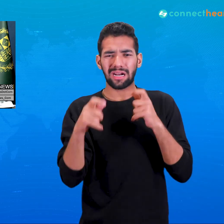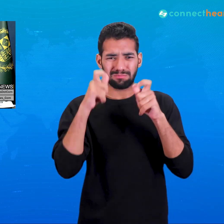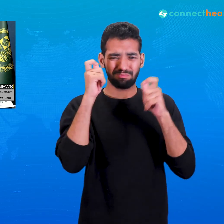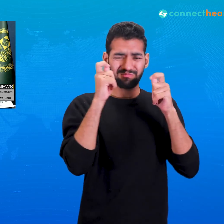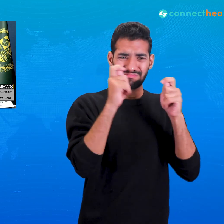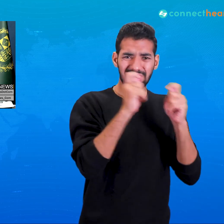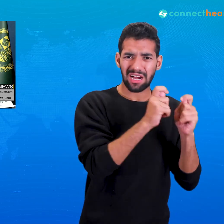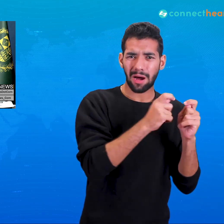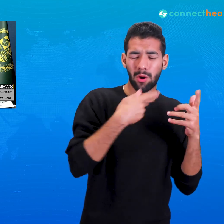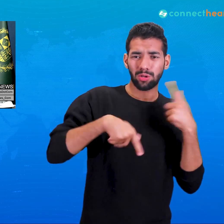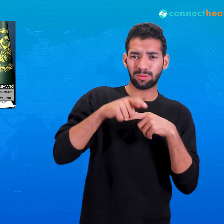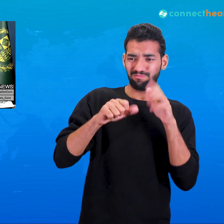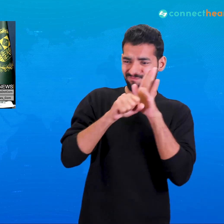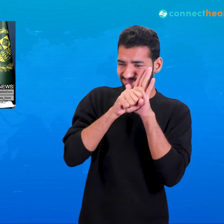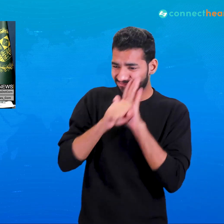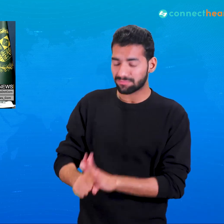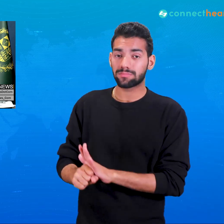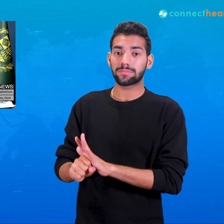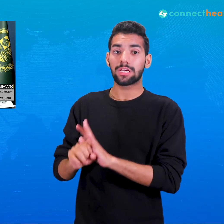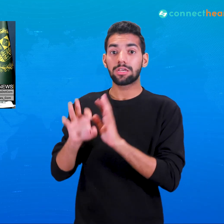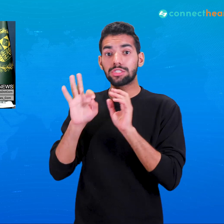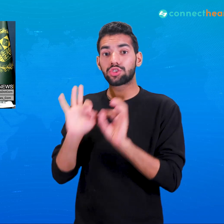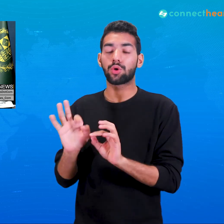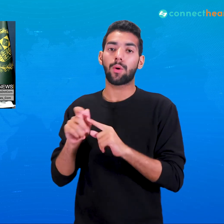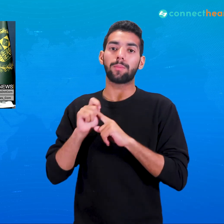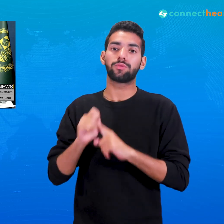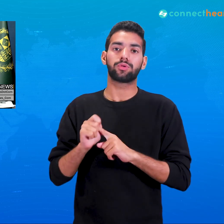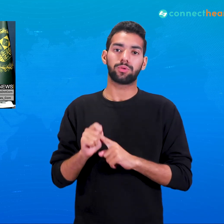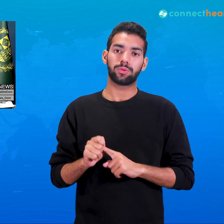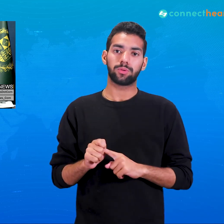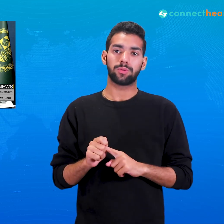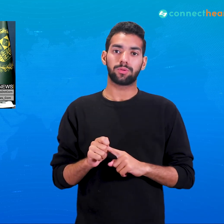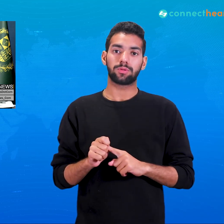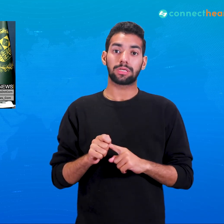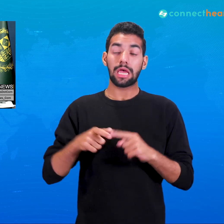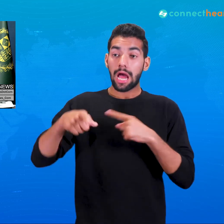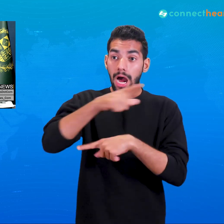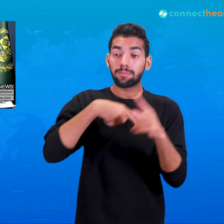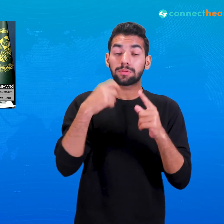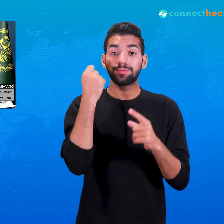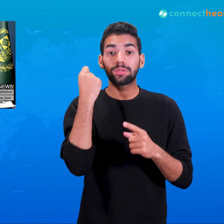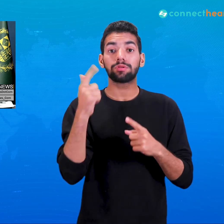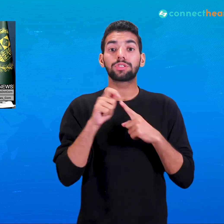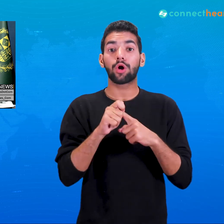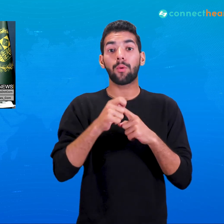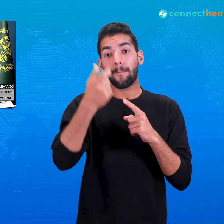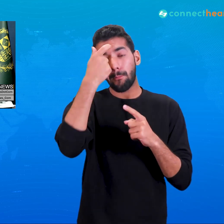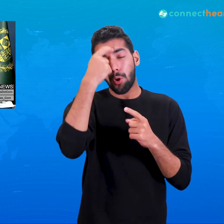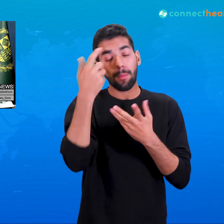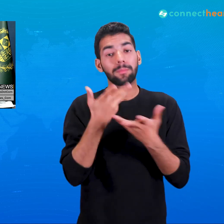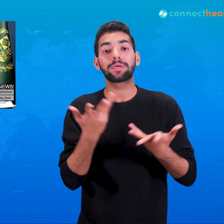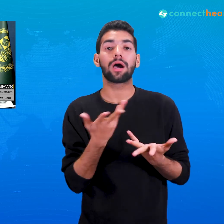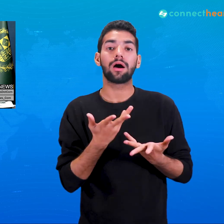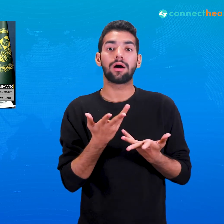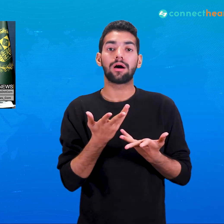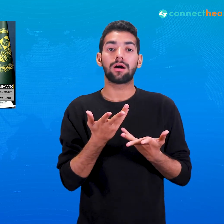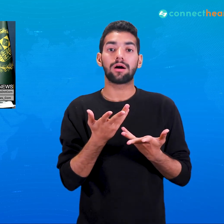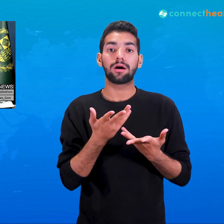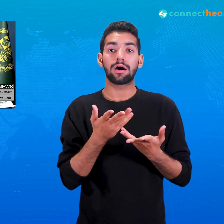کرتے ہو۔ یہ اگر آپ سمجھ جائیں نا، میں اپنی قوم کو آج کہہ رہا ہوں، آپ سمجھ جائیں گے کہ ہمارے مسئلے کیا